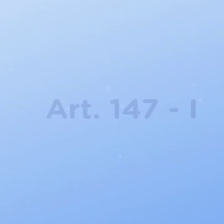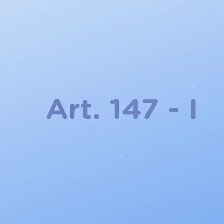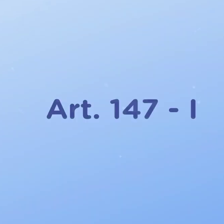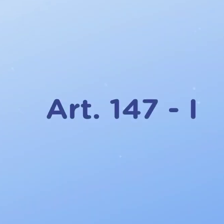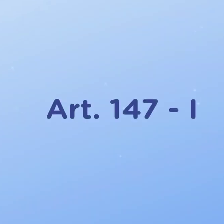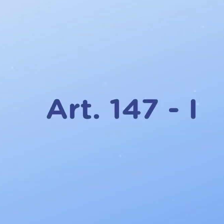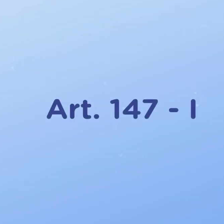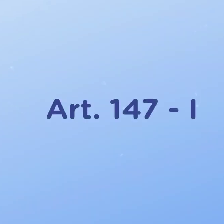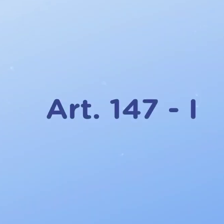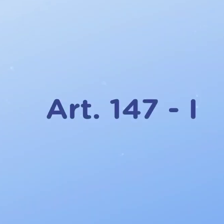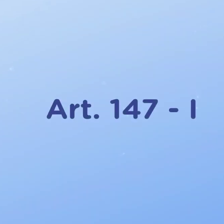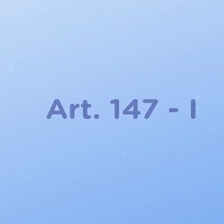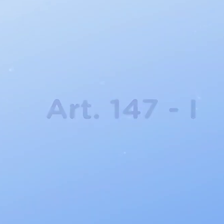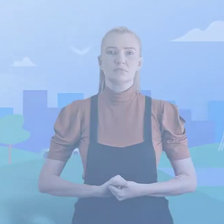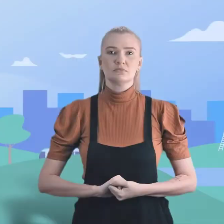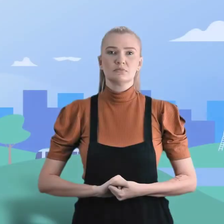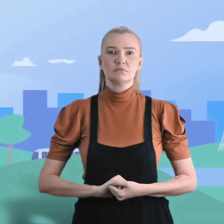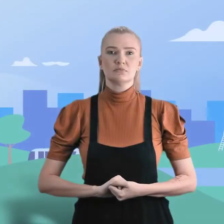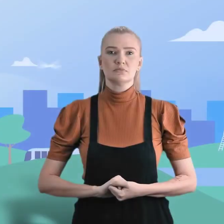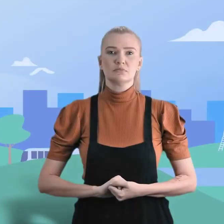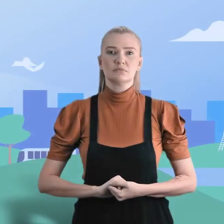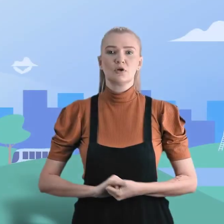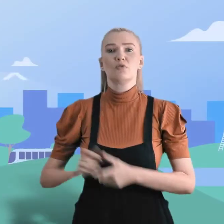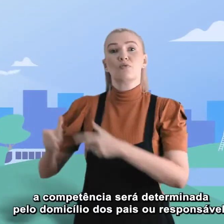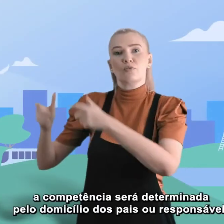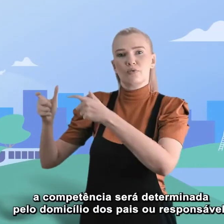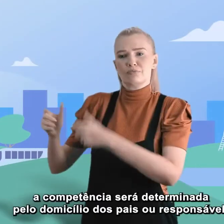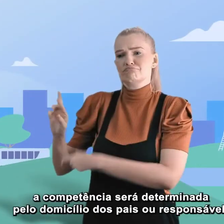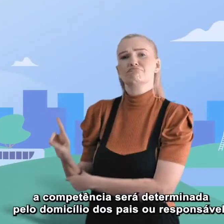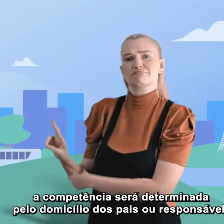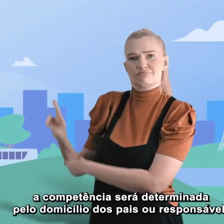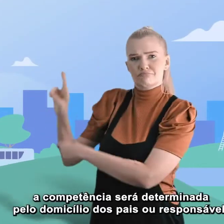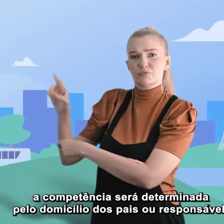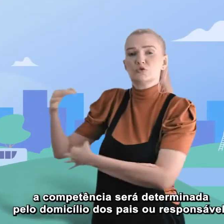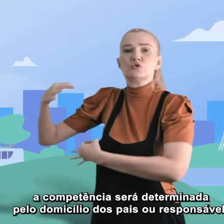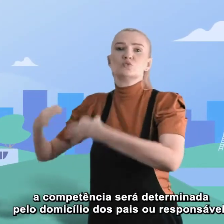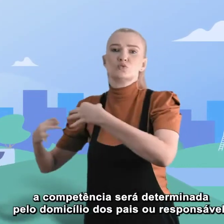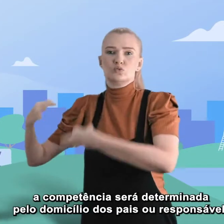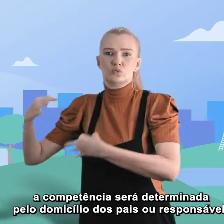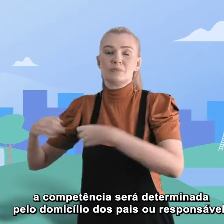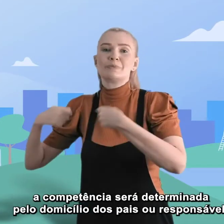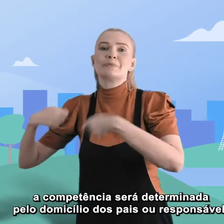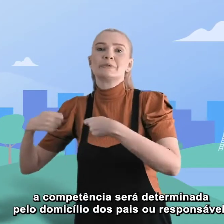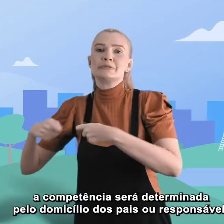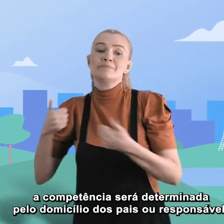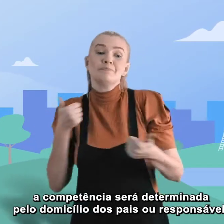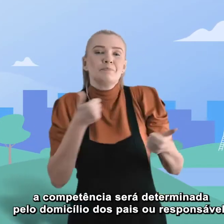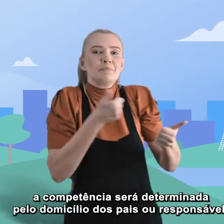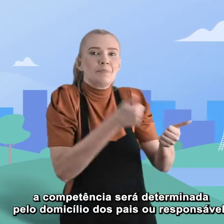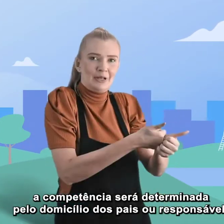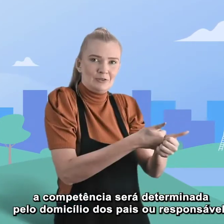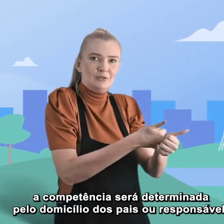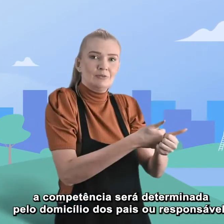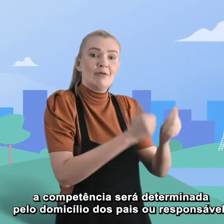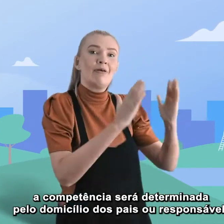Artigo 147, inciso 1º. A competência será determinada pelo domicílio dos